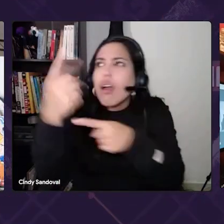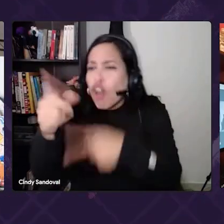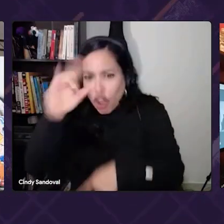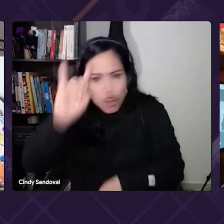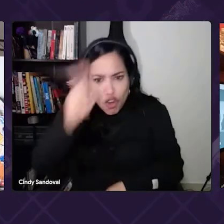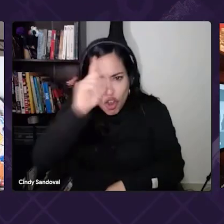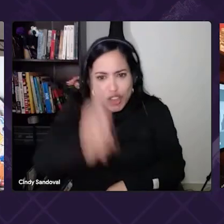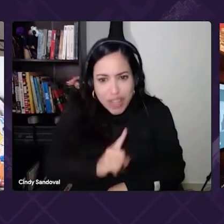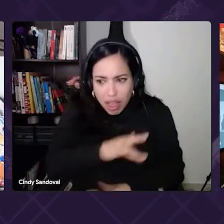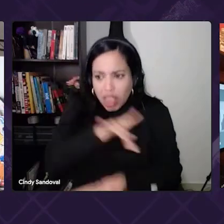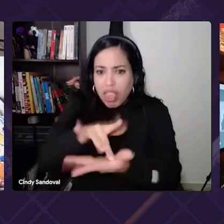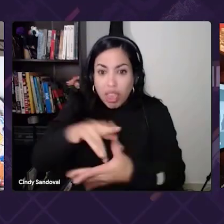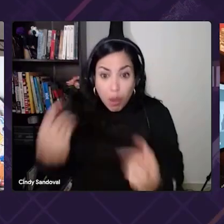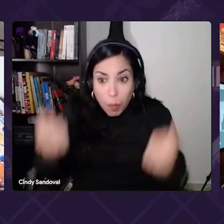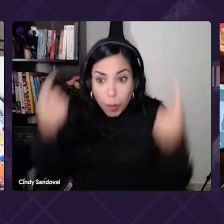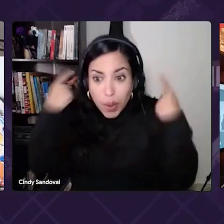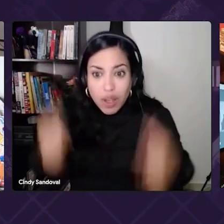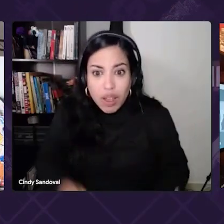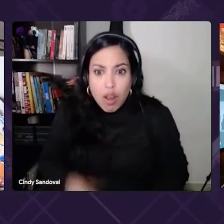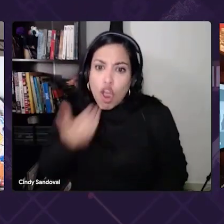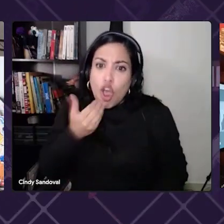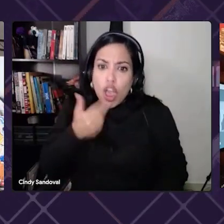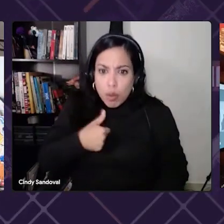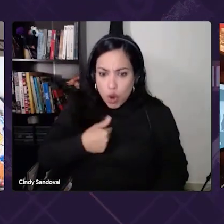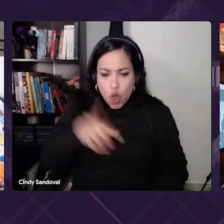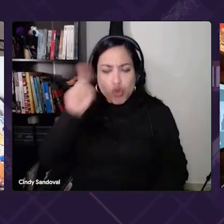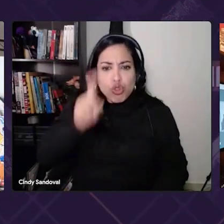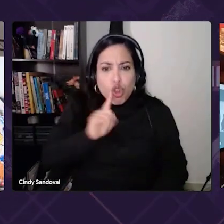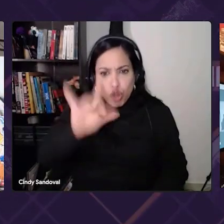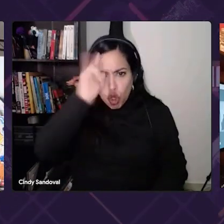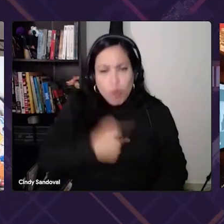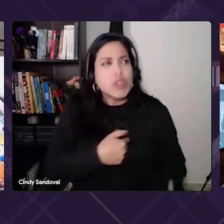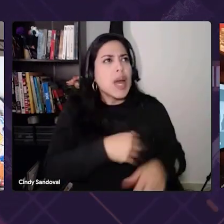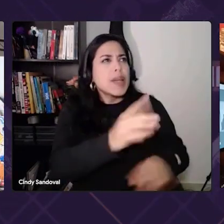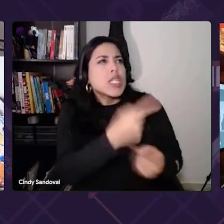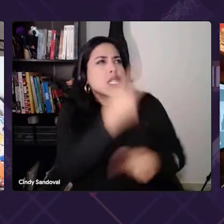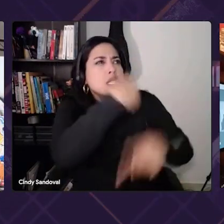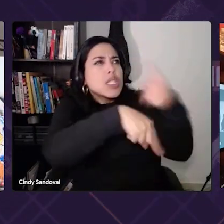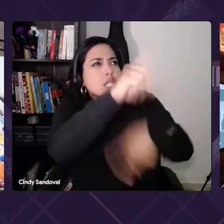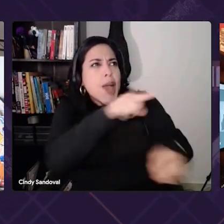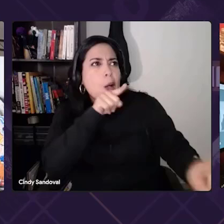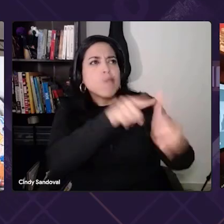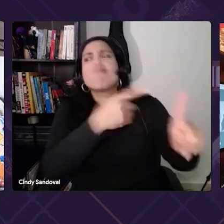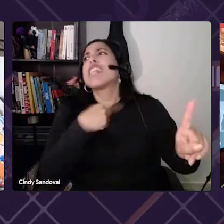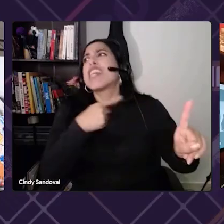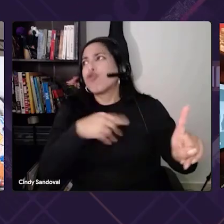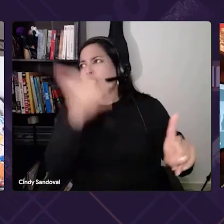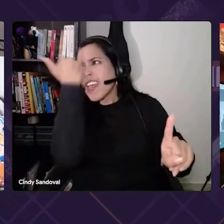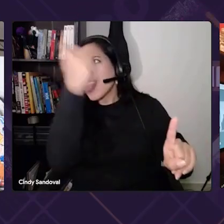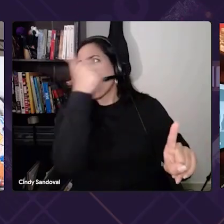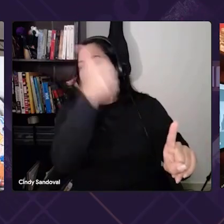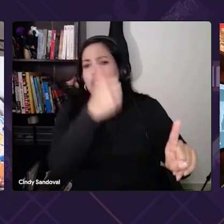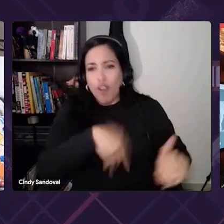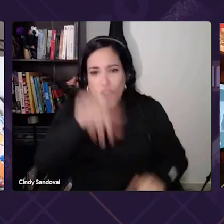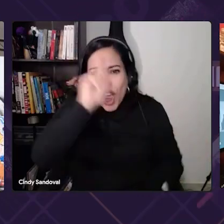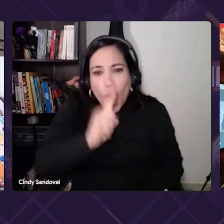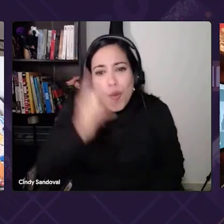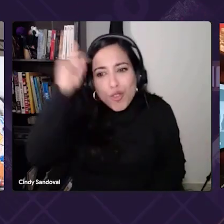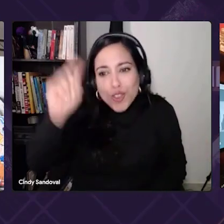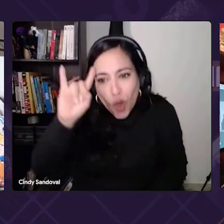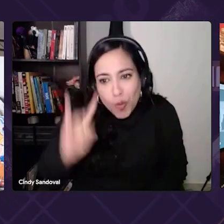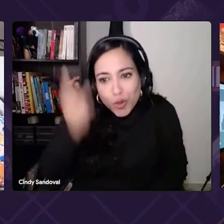propios gustos y afinidades políticas o ideológicas. En tu experiencia, en tu